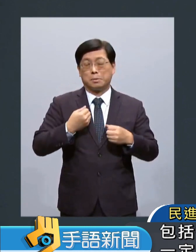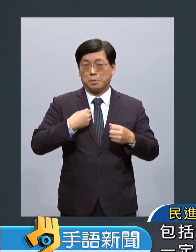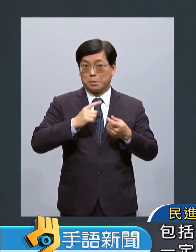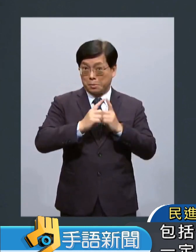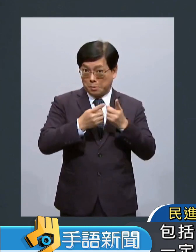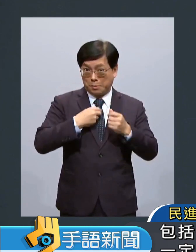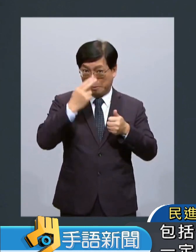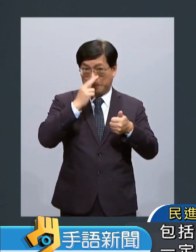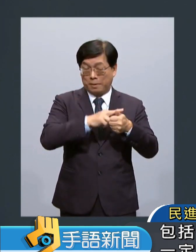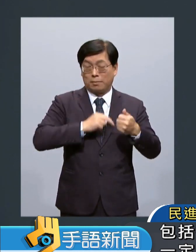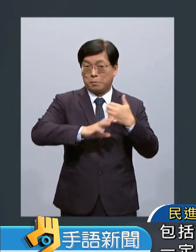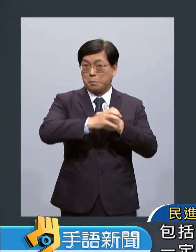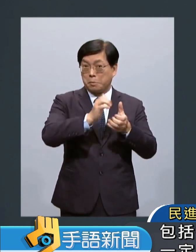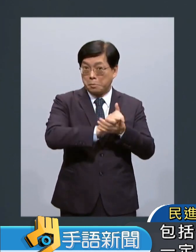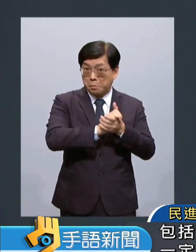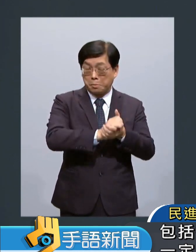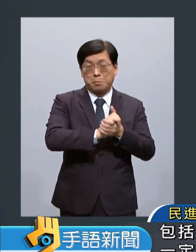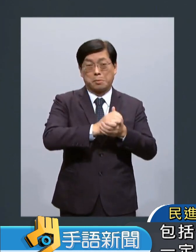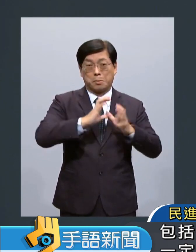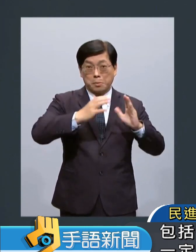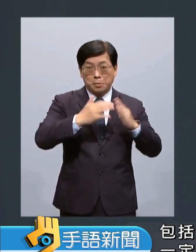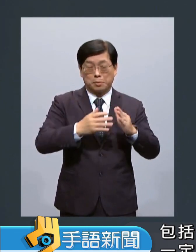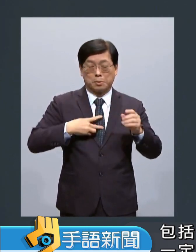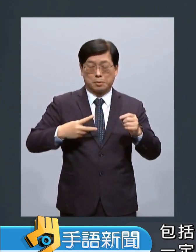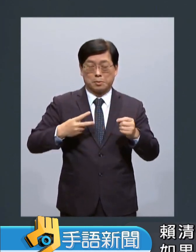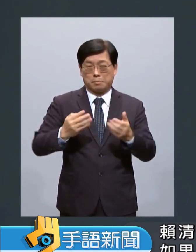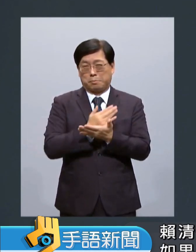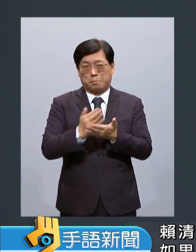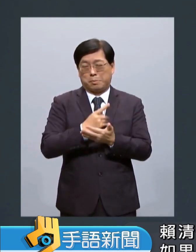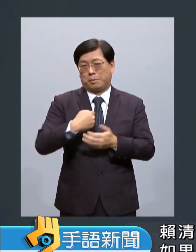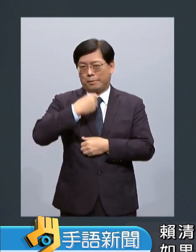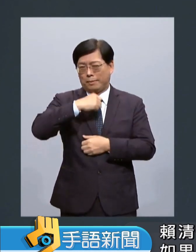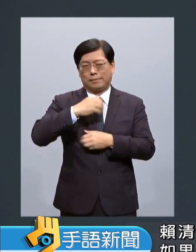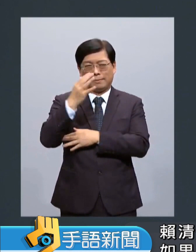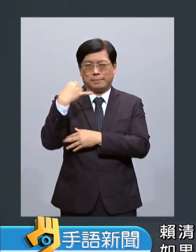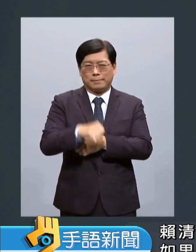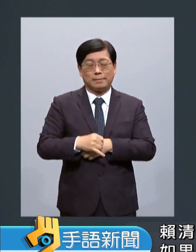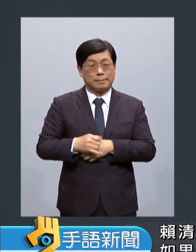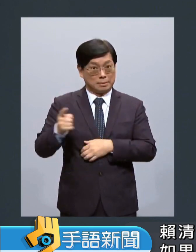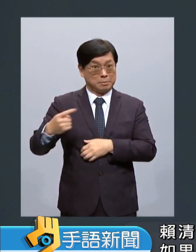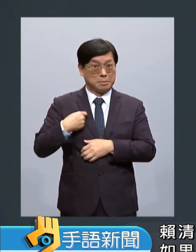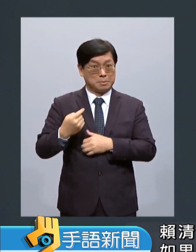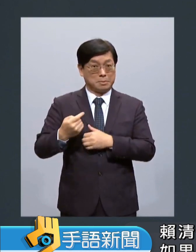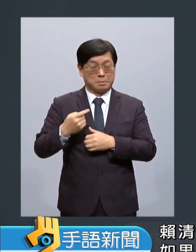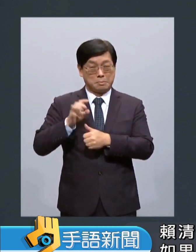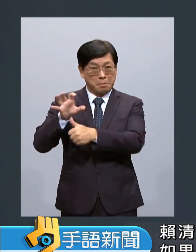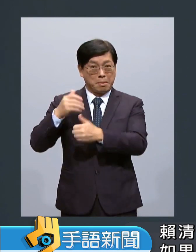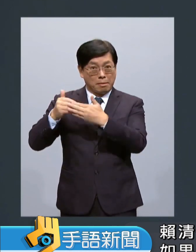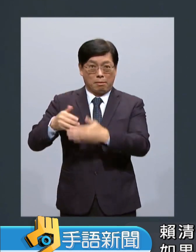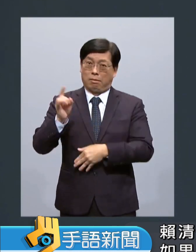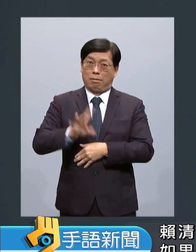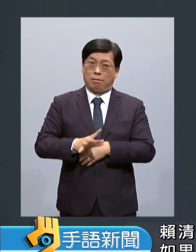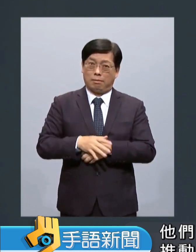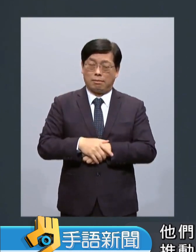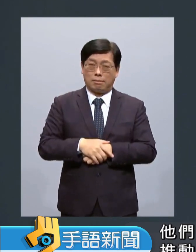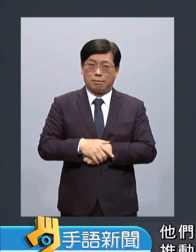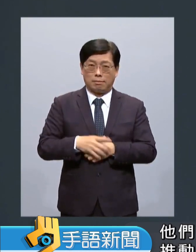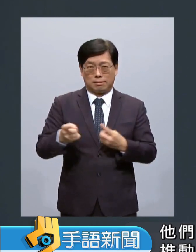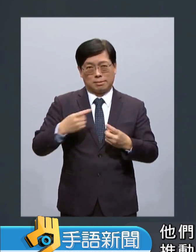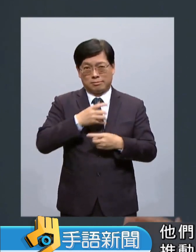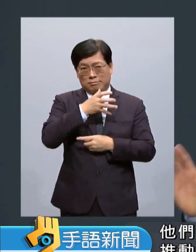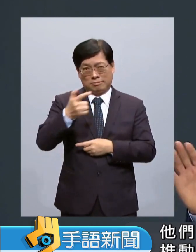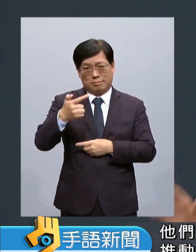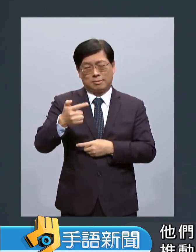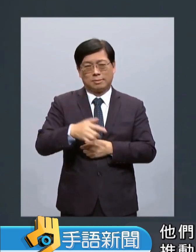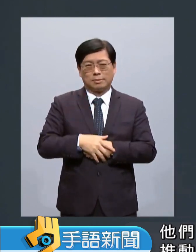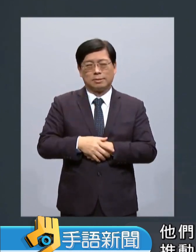一定是批评台湾政府的不是。 赖清德也表示，如果国民党与民众党在国会占多数，他们可以修法或